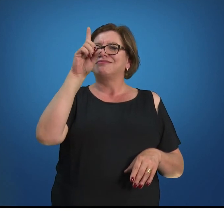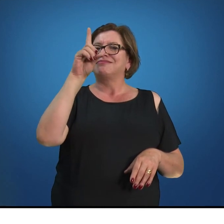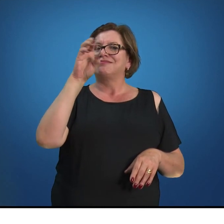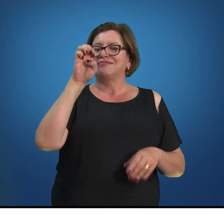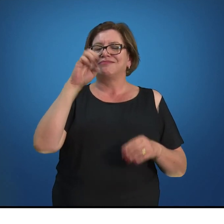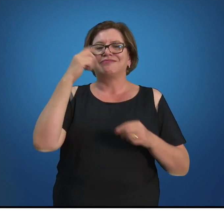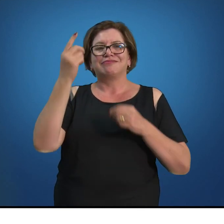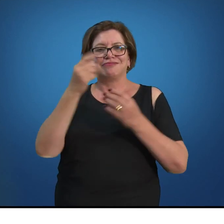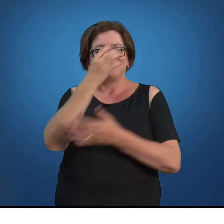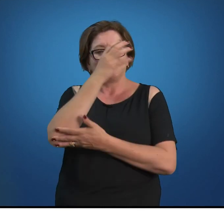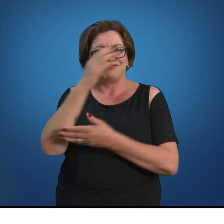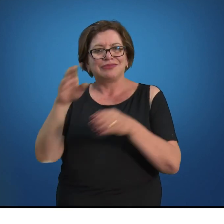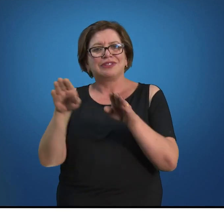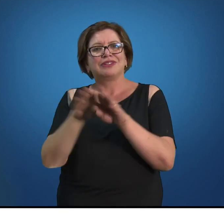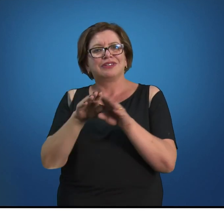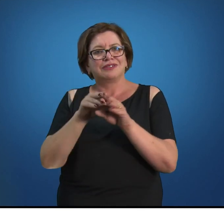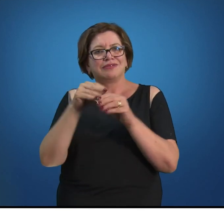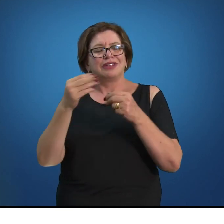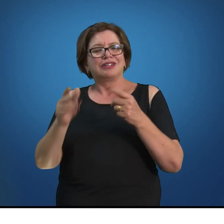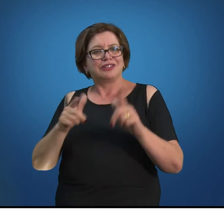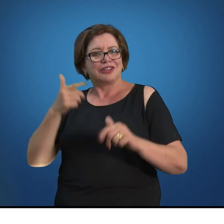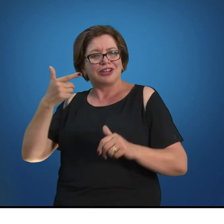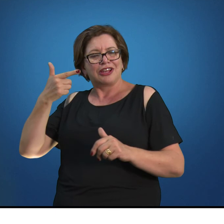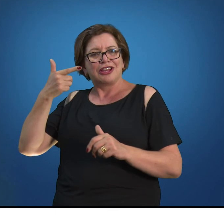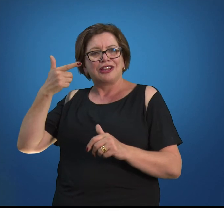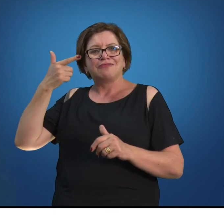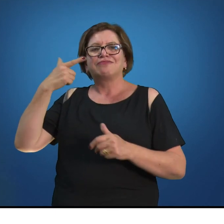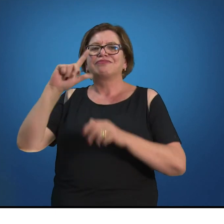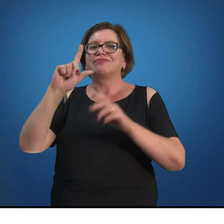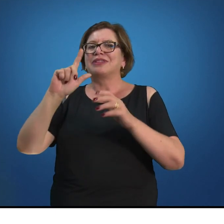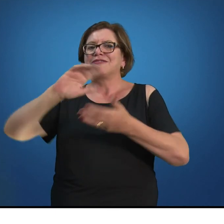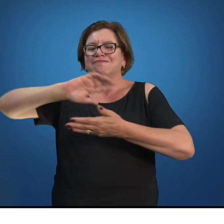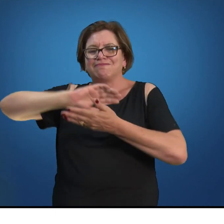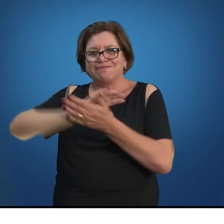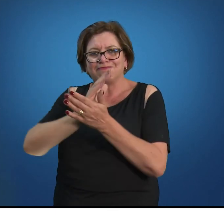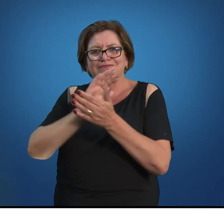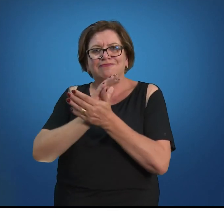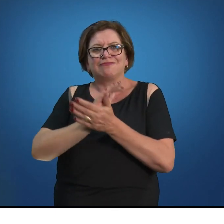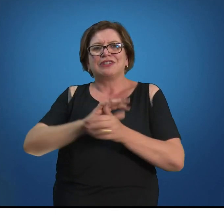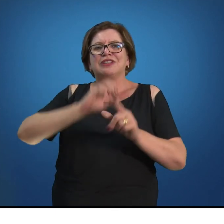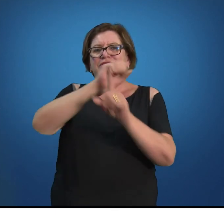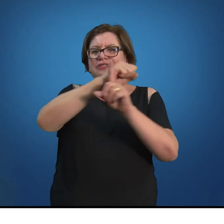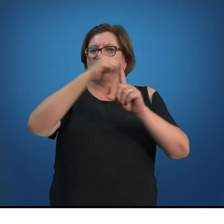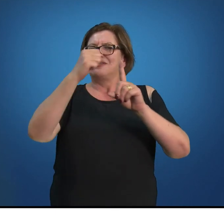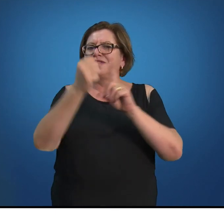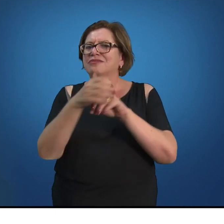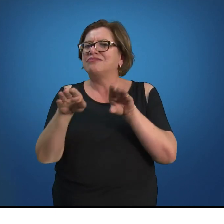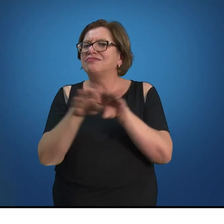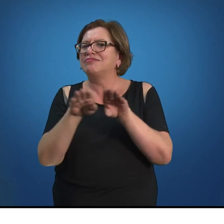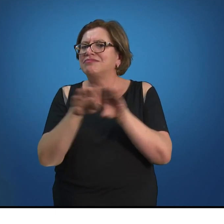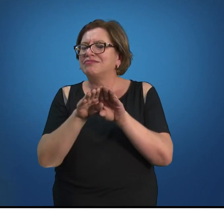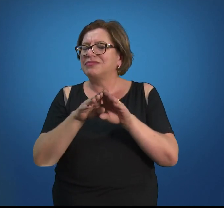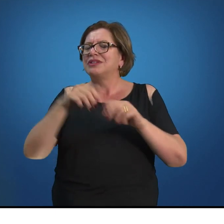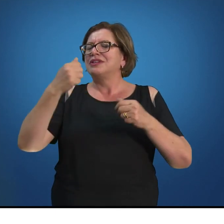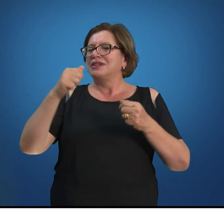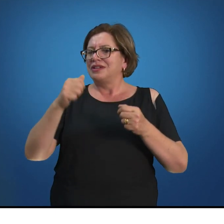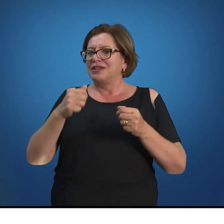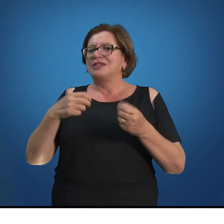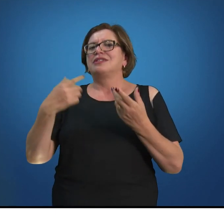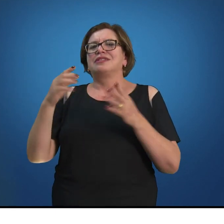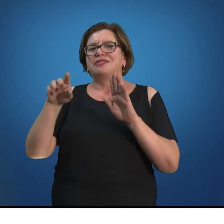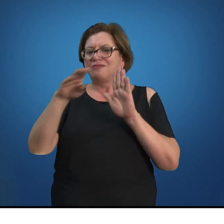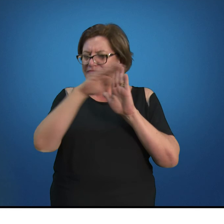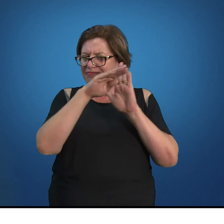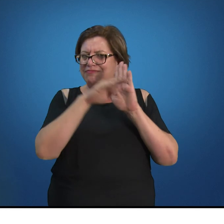participação cidadã. O combate à discriminação de grupos sociais e étnicos raciais também se torna